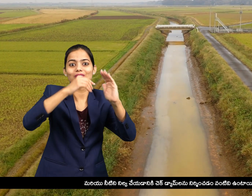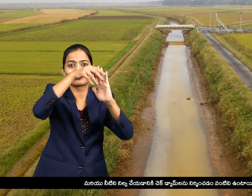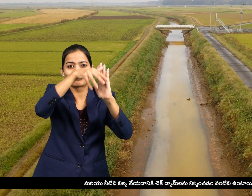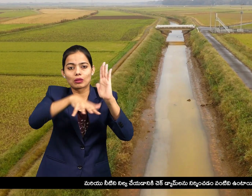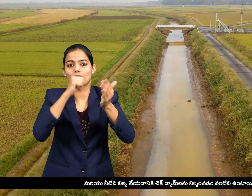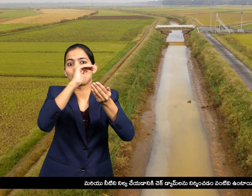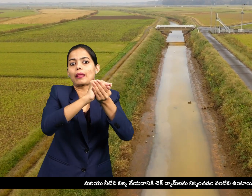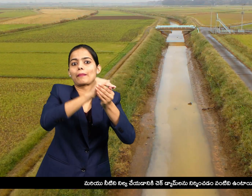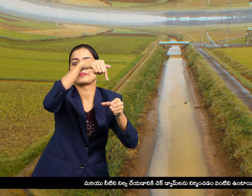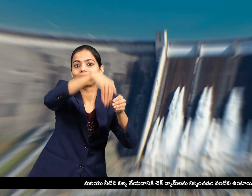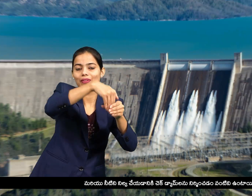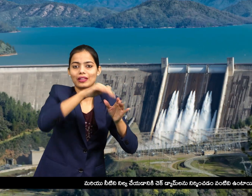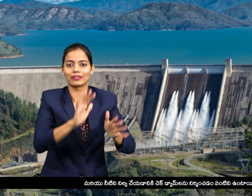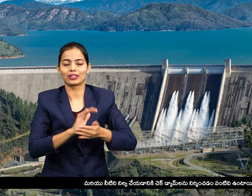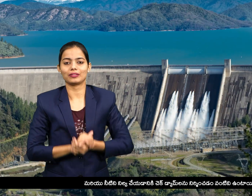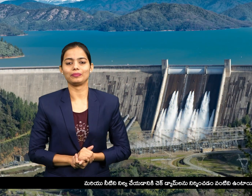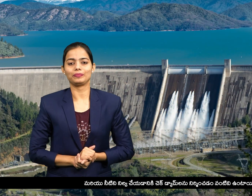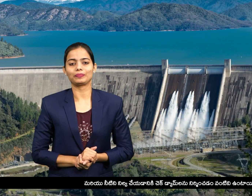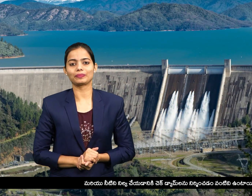వంటివి ఉంటాయి.